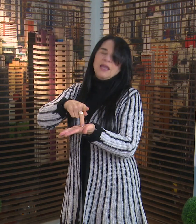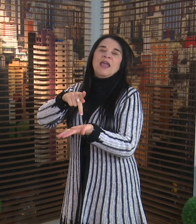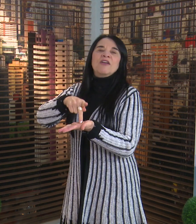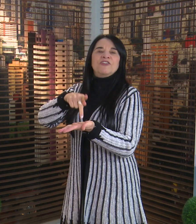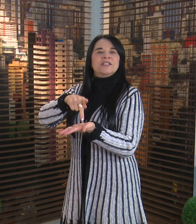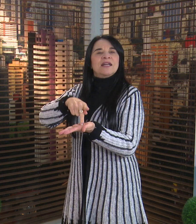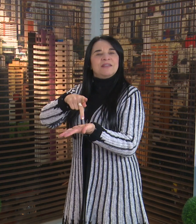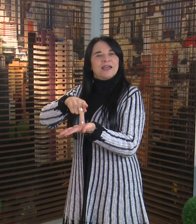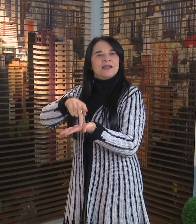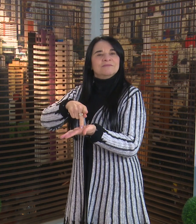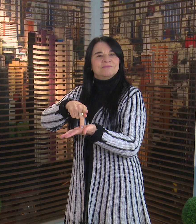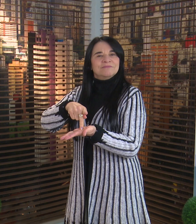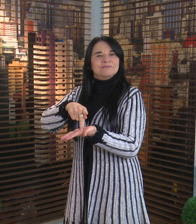é verdadeira.